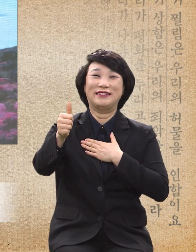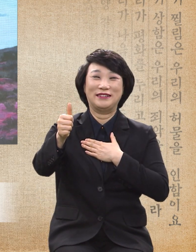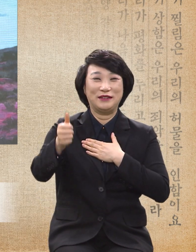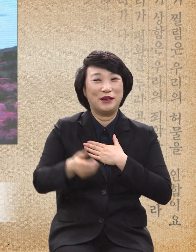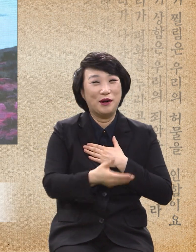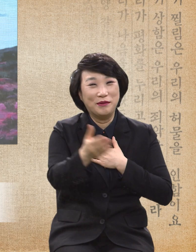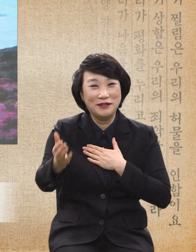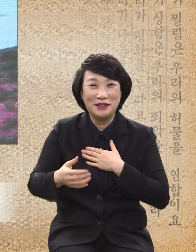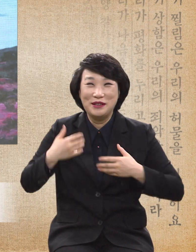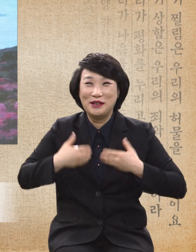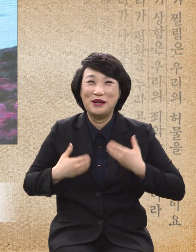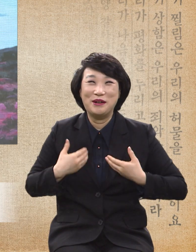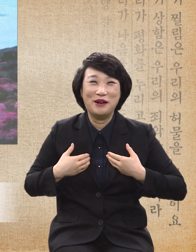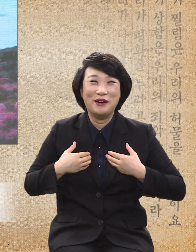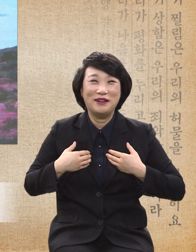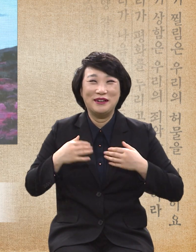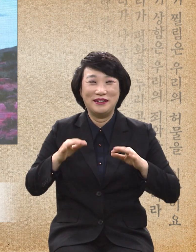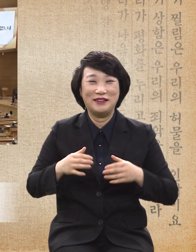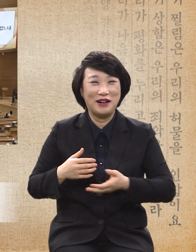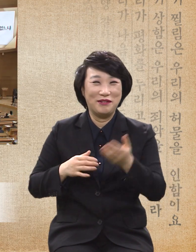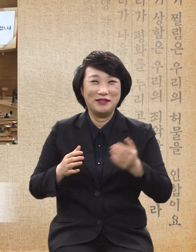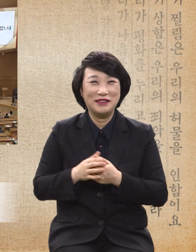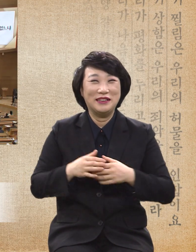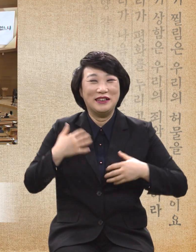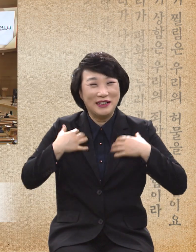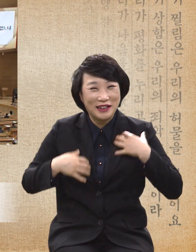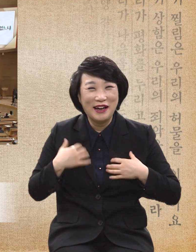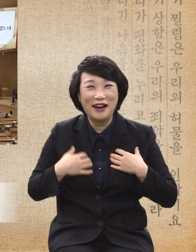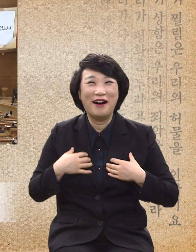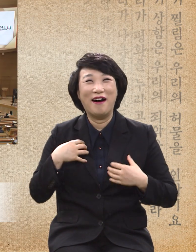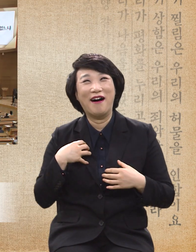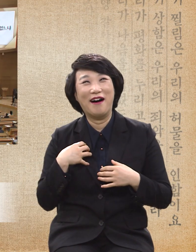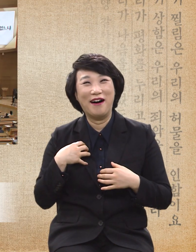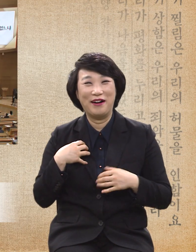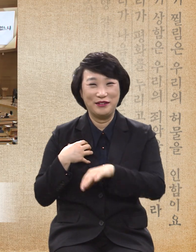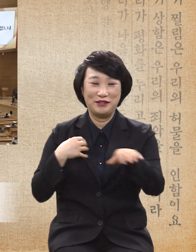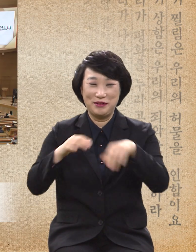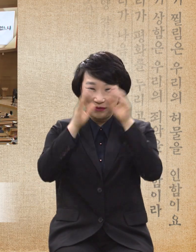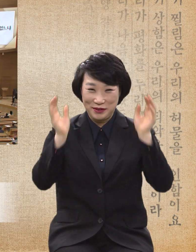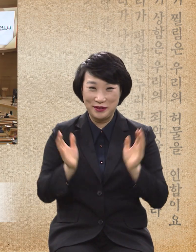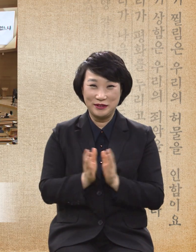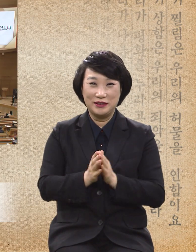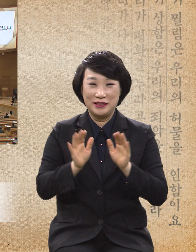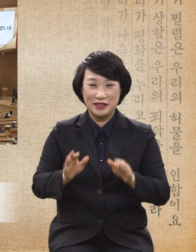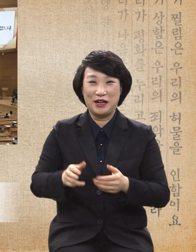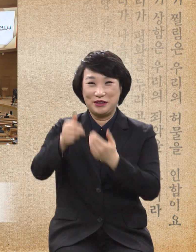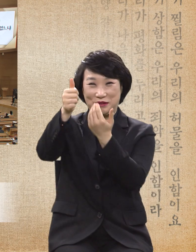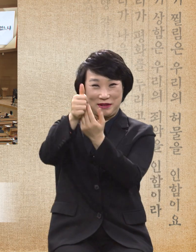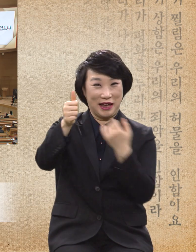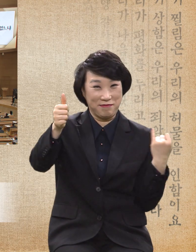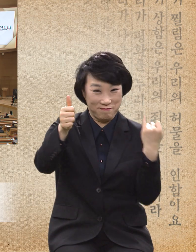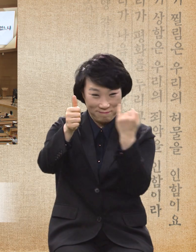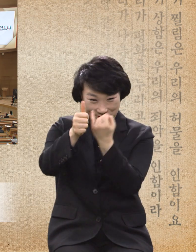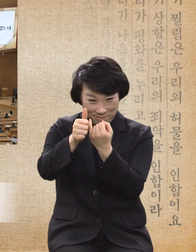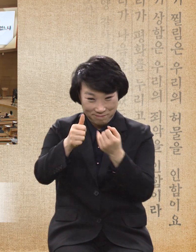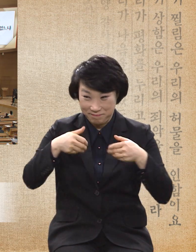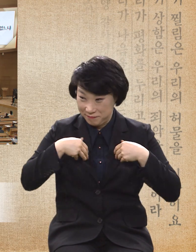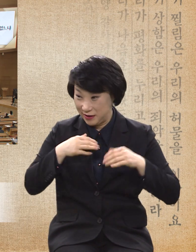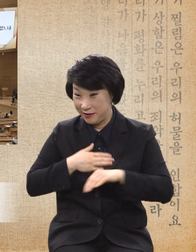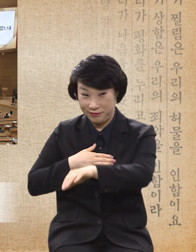어떻게 이 기쁨을 감당할 수 있겠는가? 우리 모두는 이분에게 시집가야 할